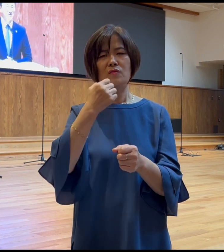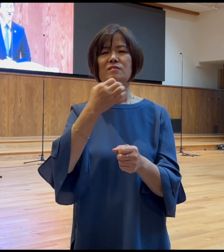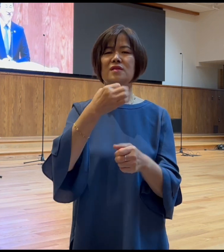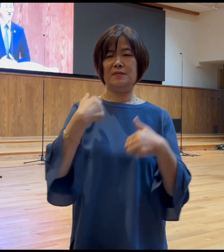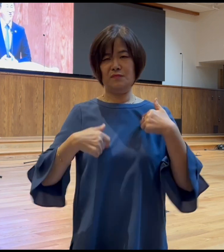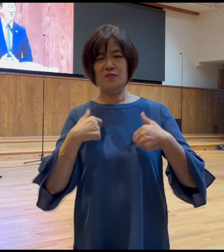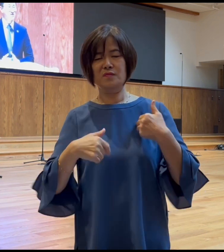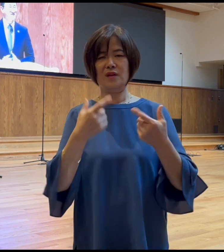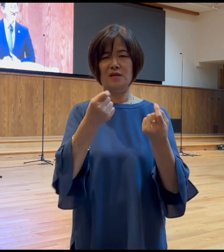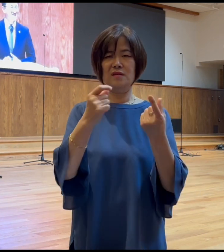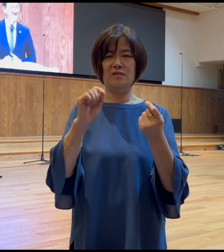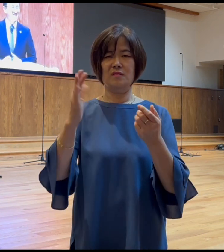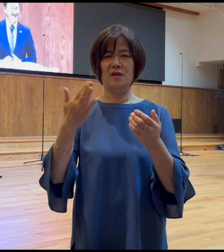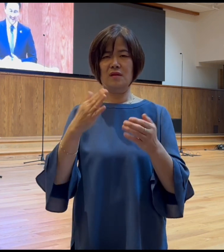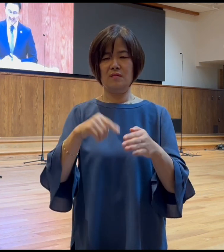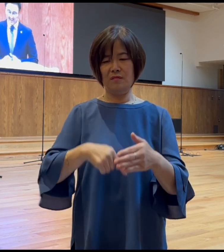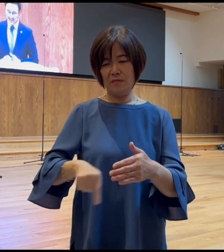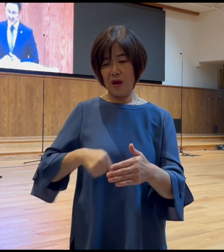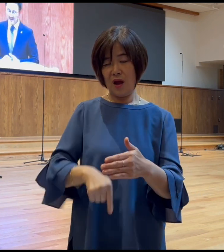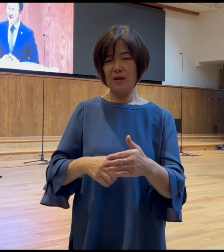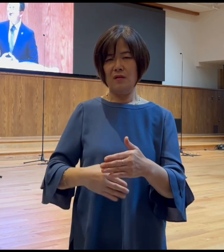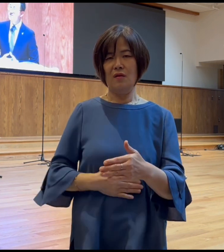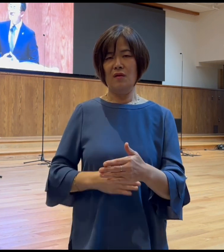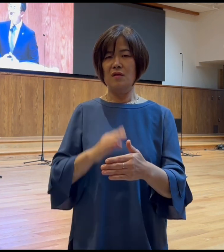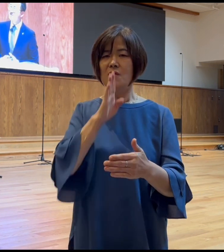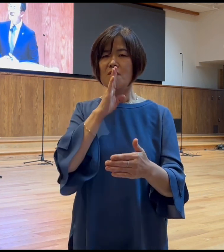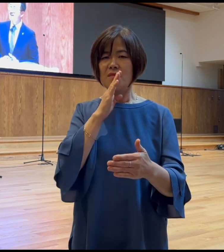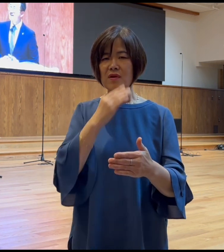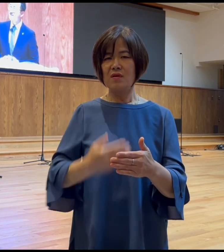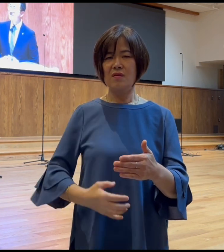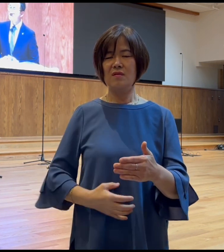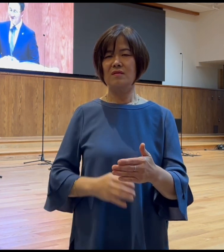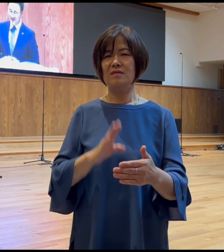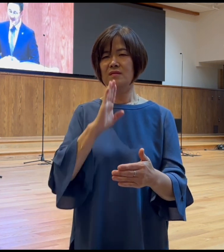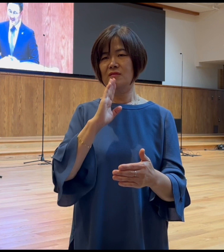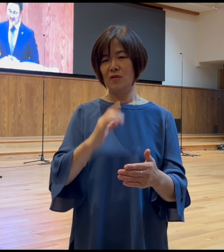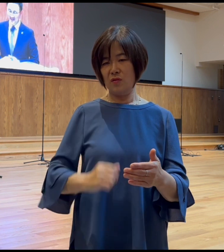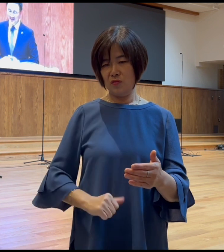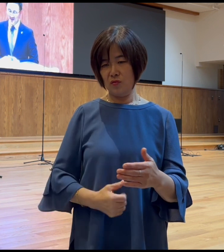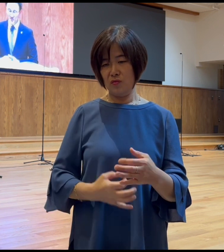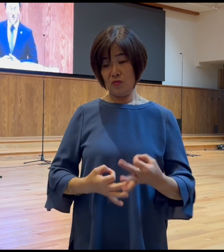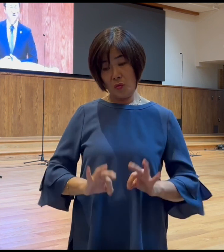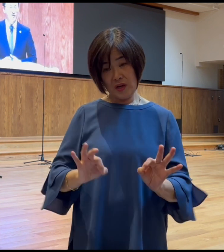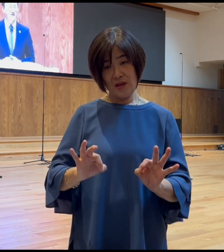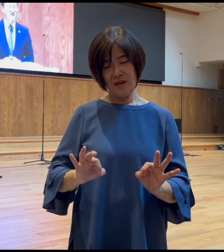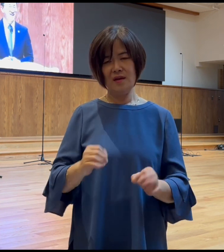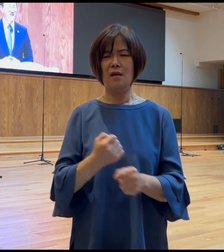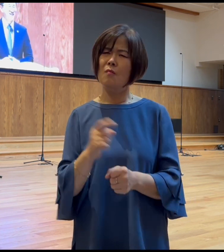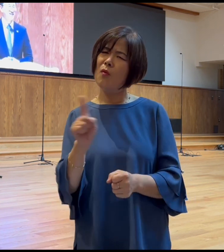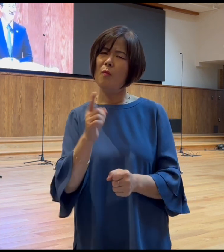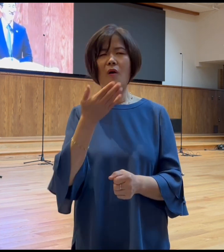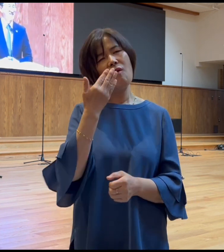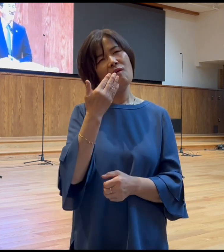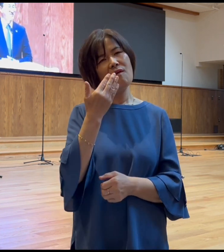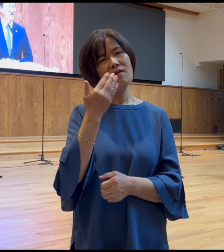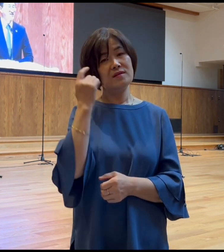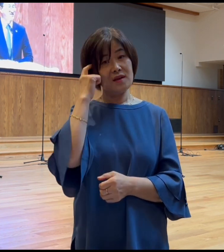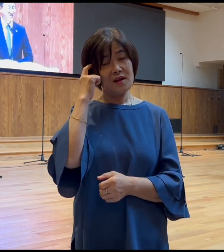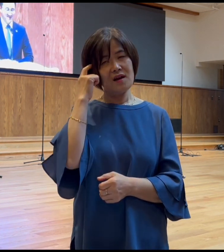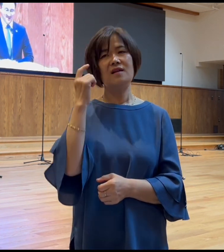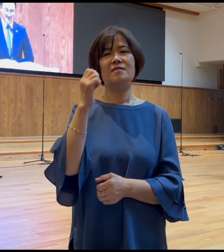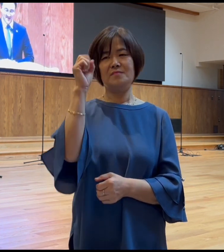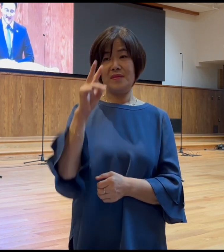일상생활에서 꼬르륵 이 뱃속 시계 소리가 느껴지면 무엇을 먹을까 이렇게 생각이